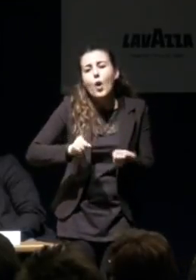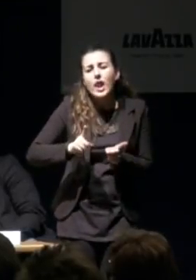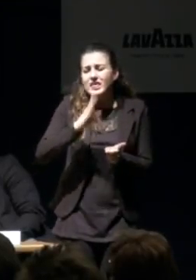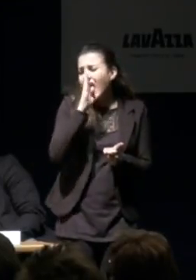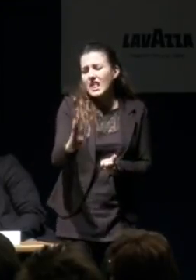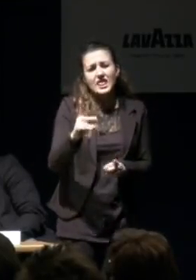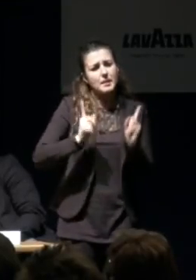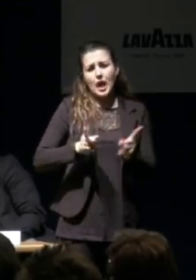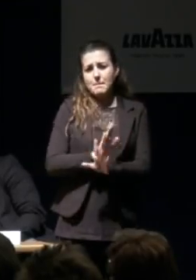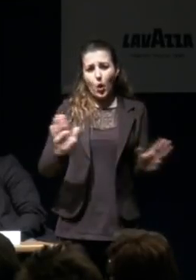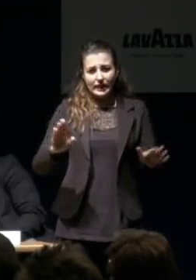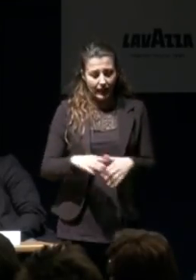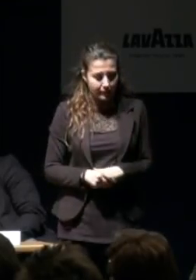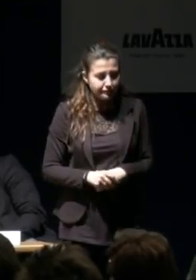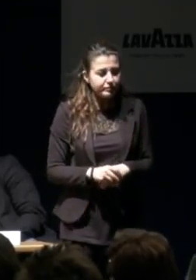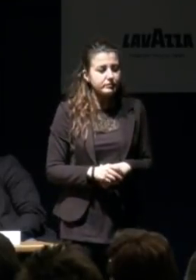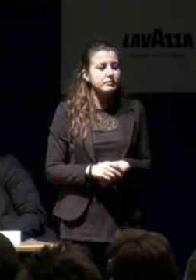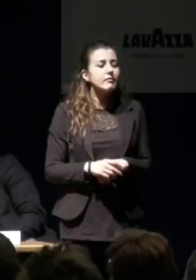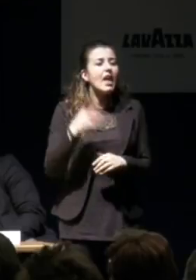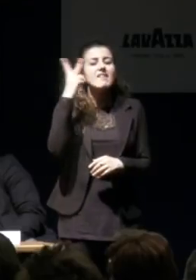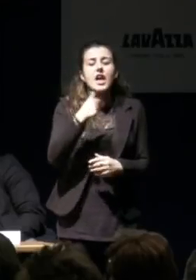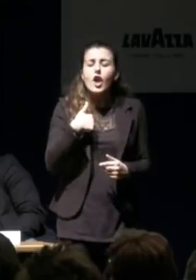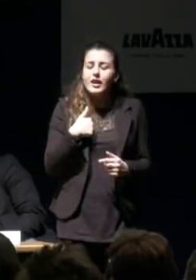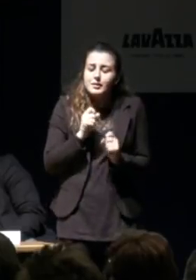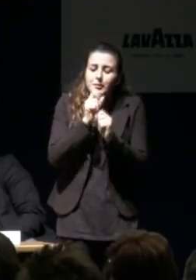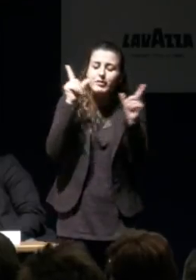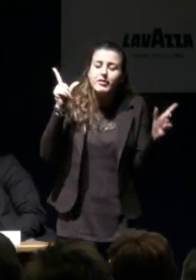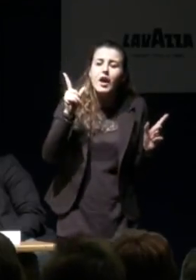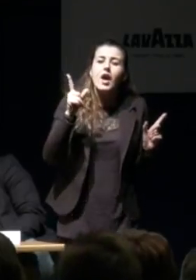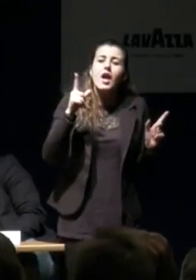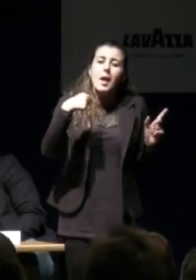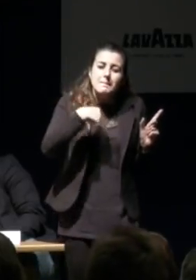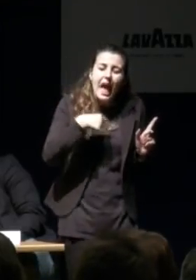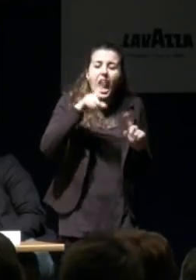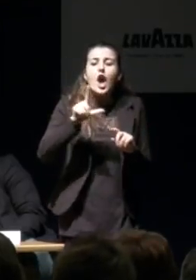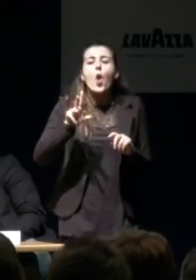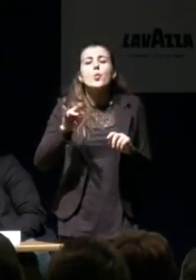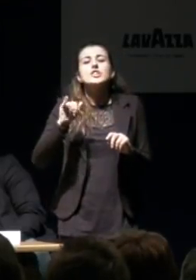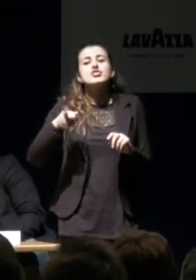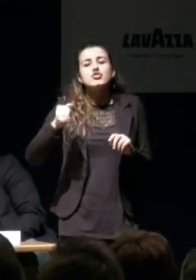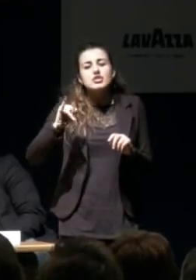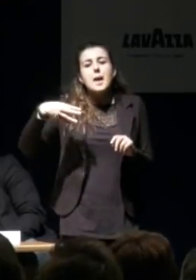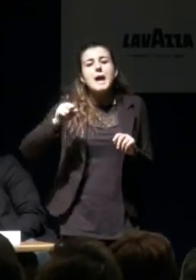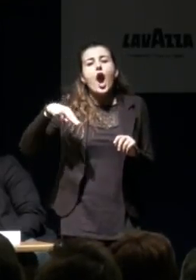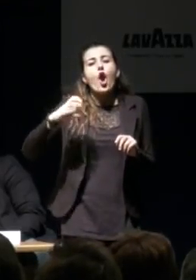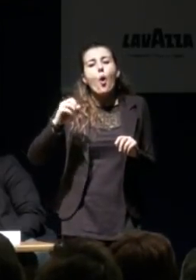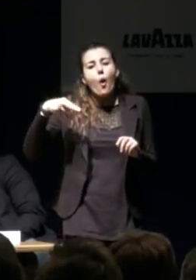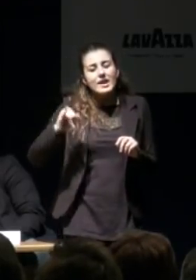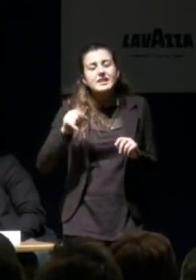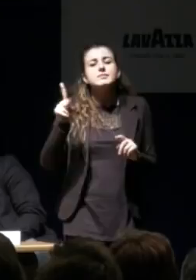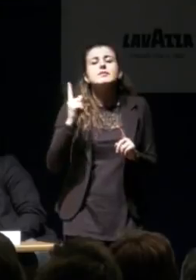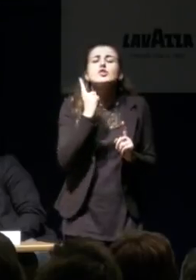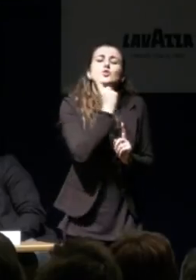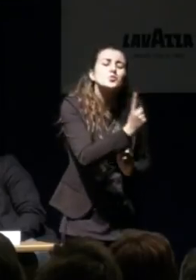politica quello che affascinava me e affascinava luigi manconi qui presente era questa sua